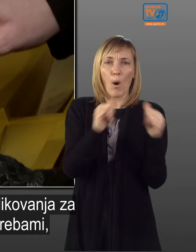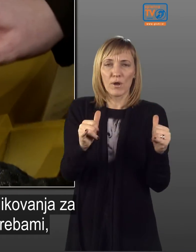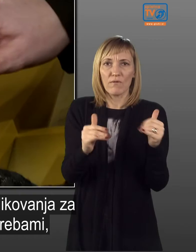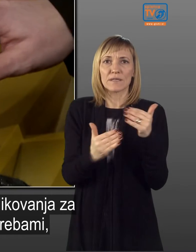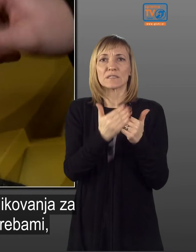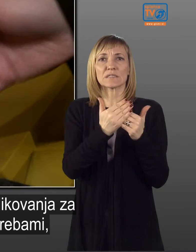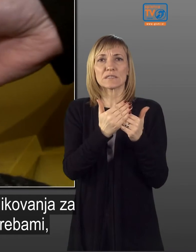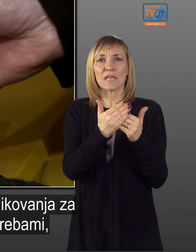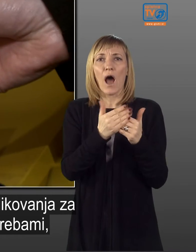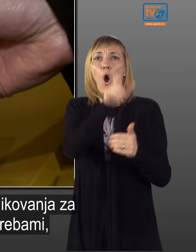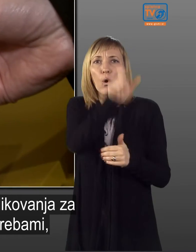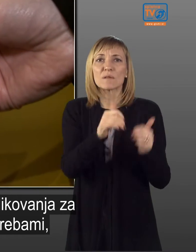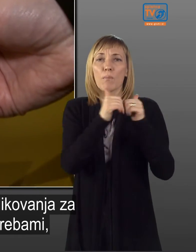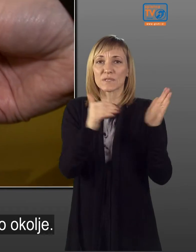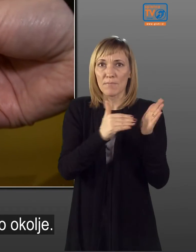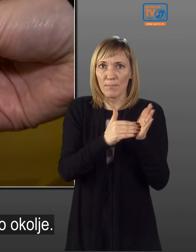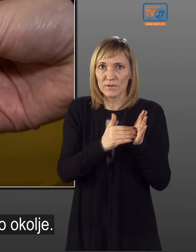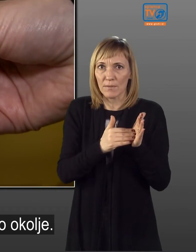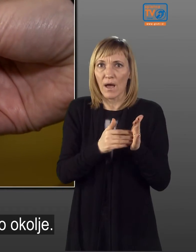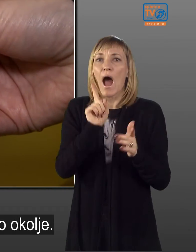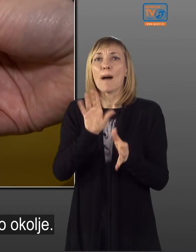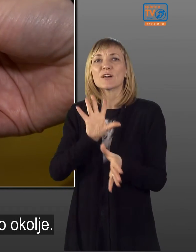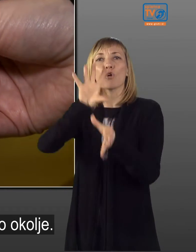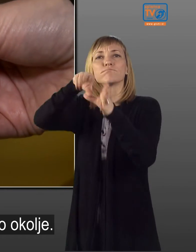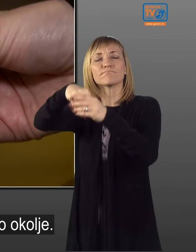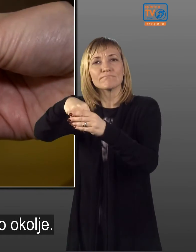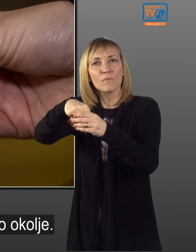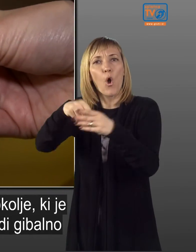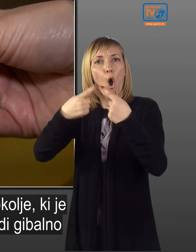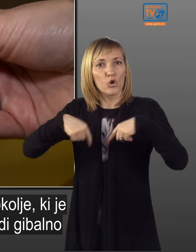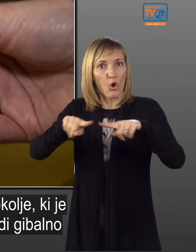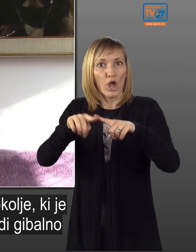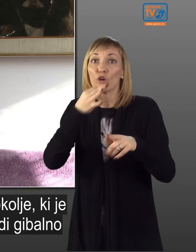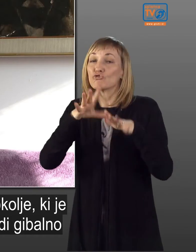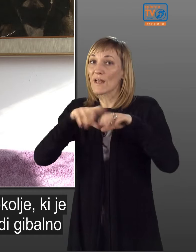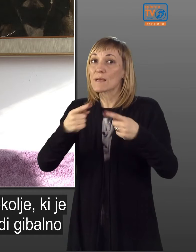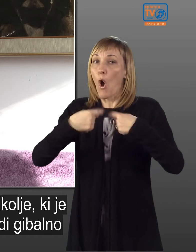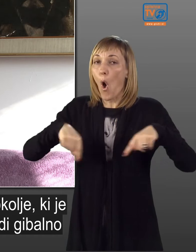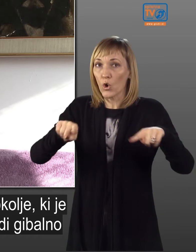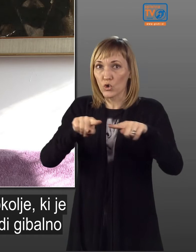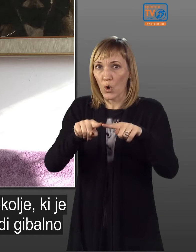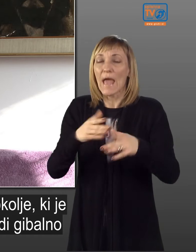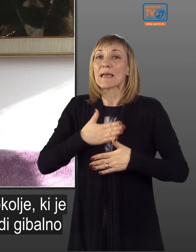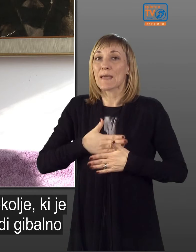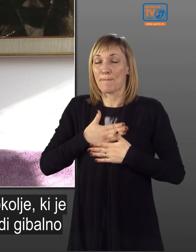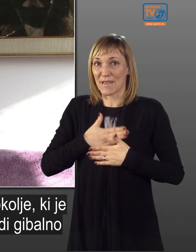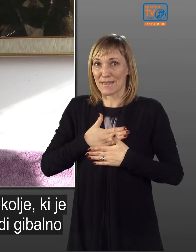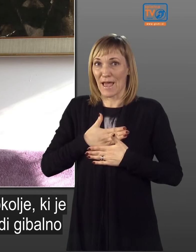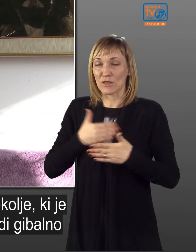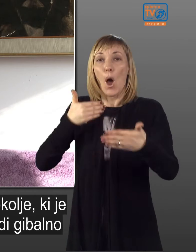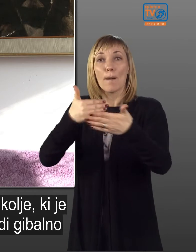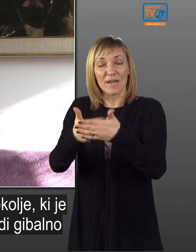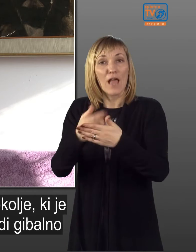posebej za ljudi s posebnimi potrebami, ampak je to inkluzivno okolje. Če mi naredimo neko okolje, ki je